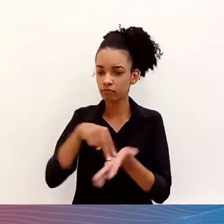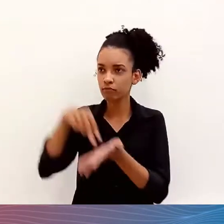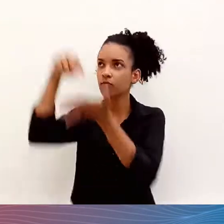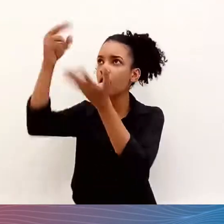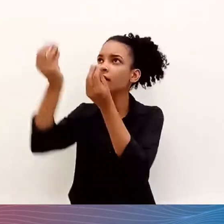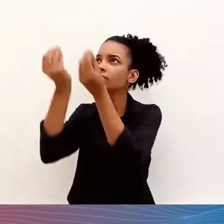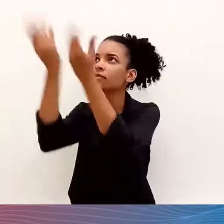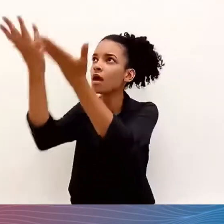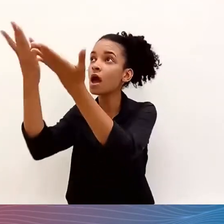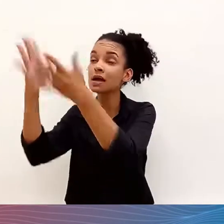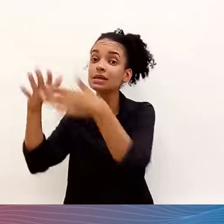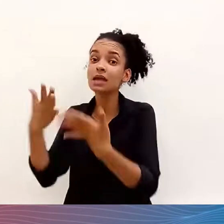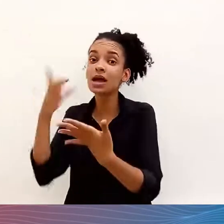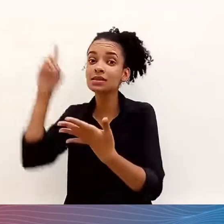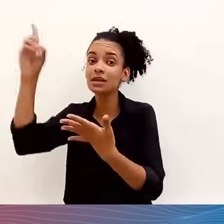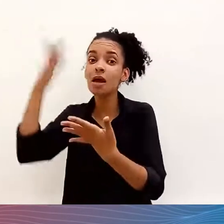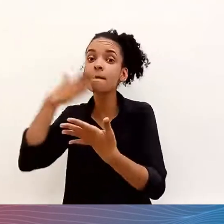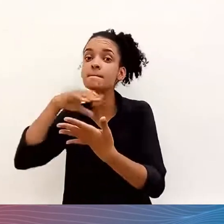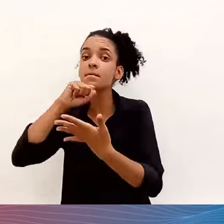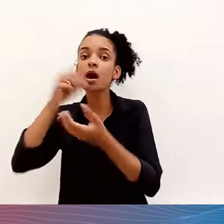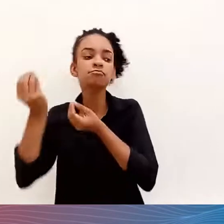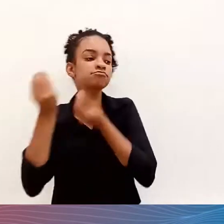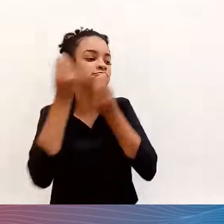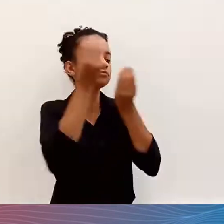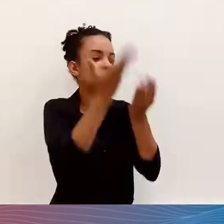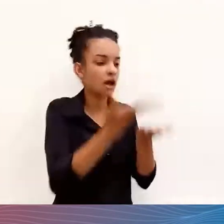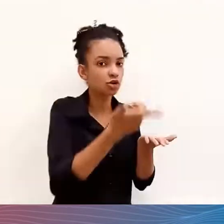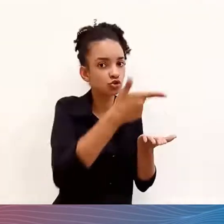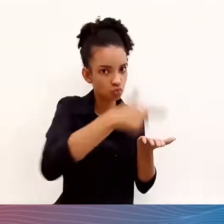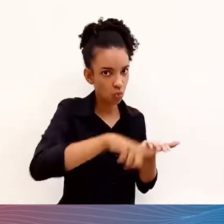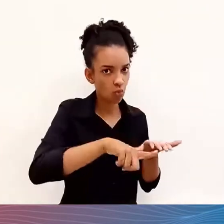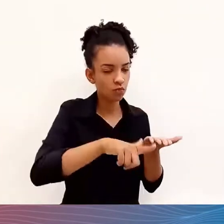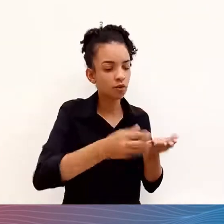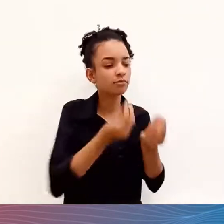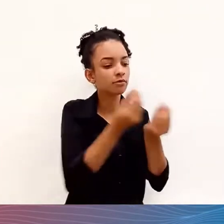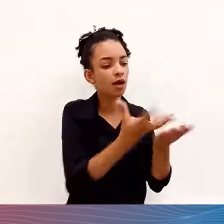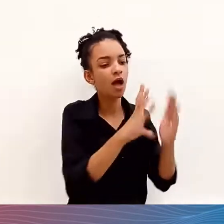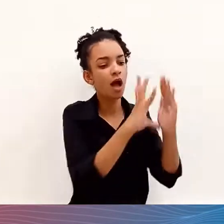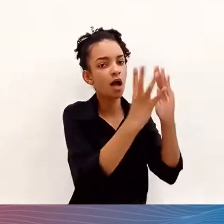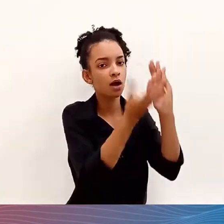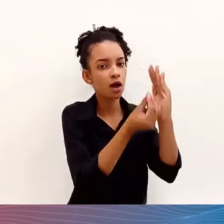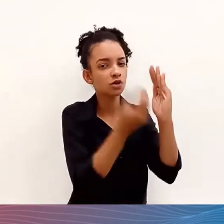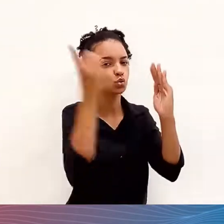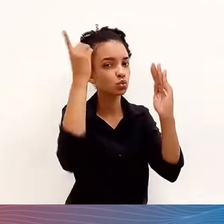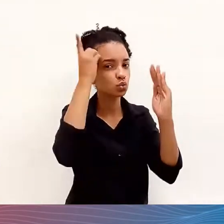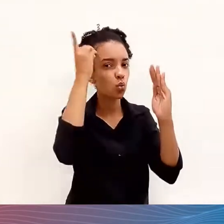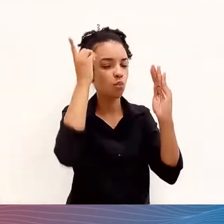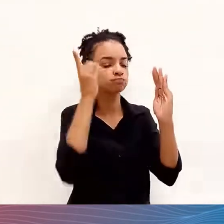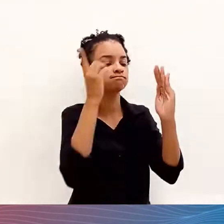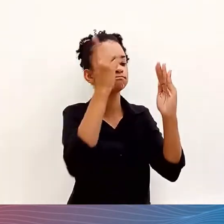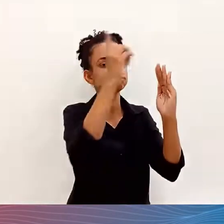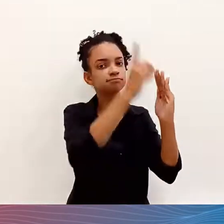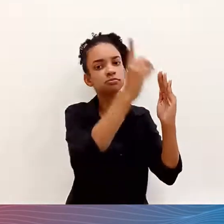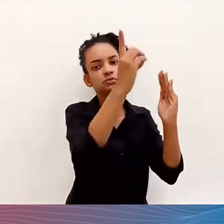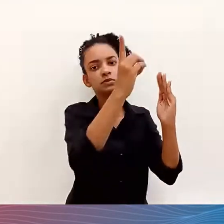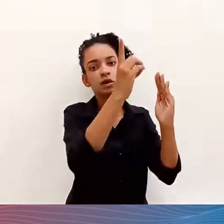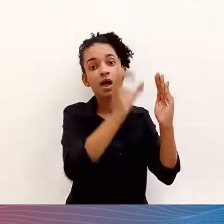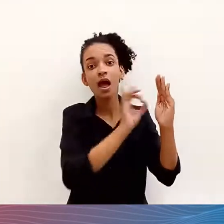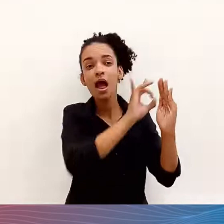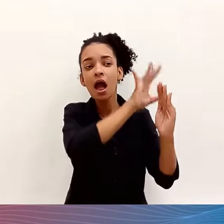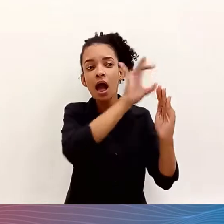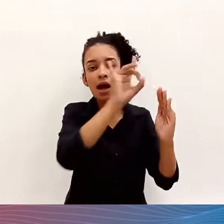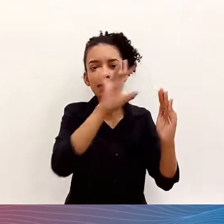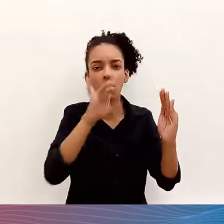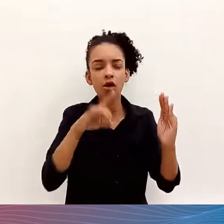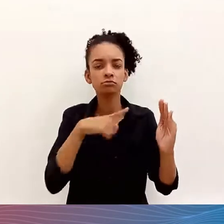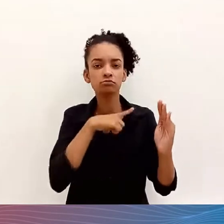deu dons para a igreja. De um lado tem homens dons, homens dotados, apóstolos, profetas,